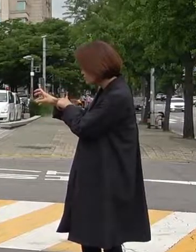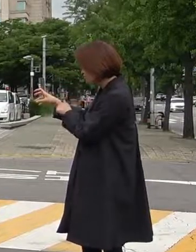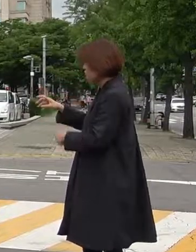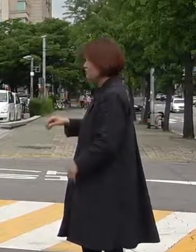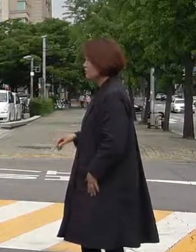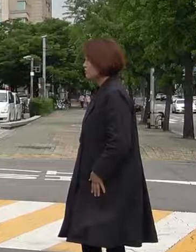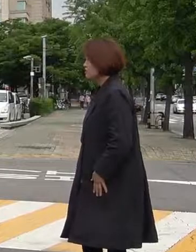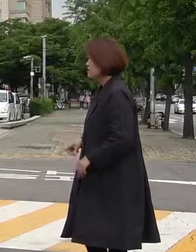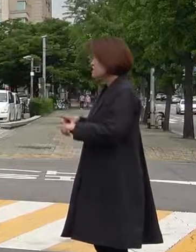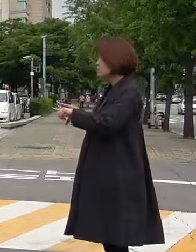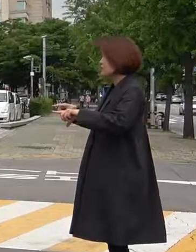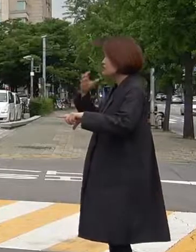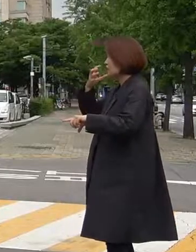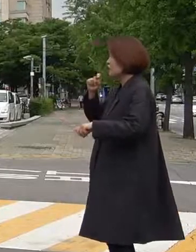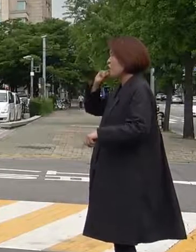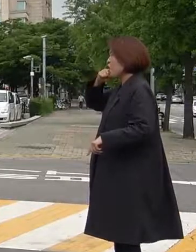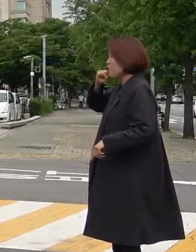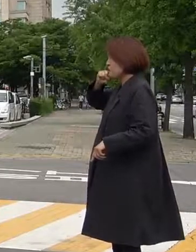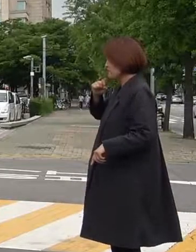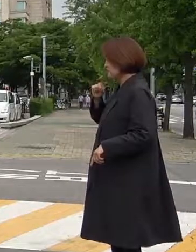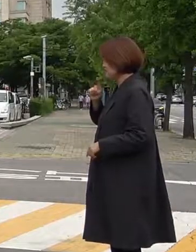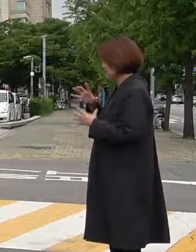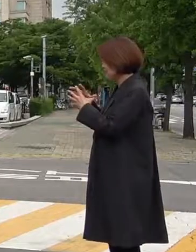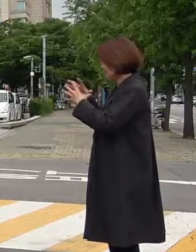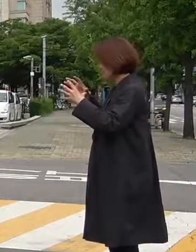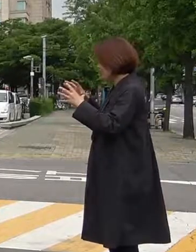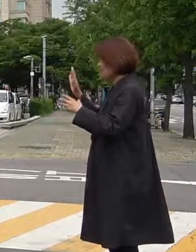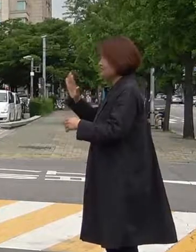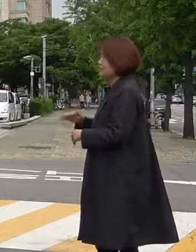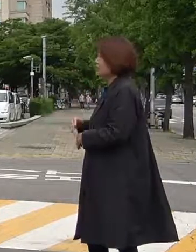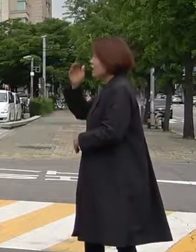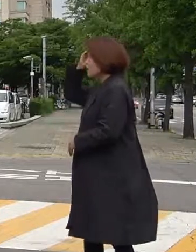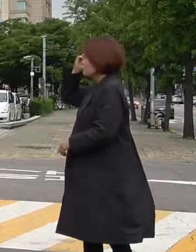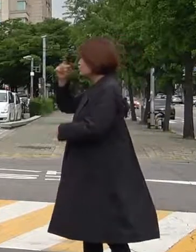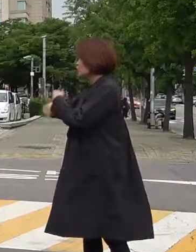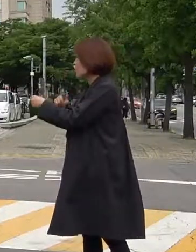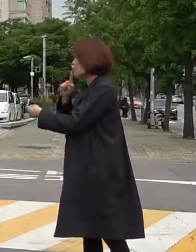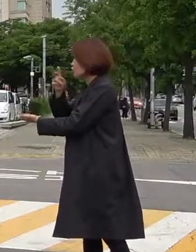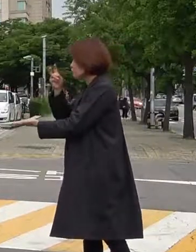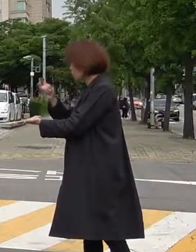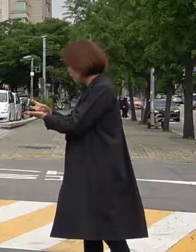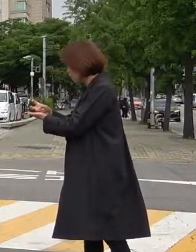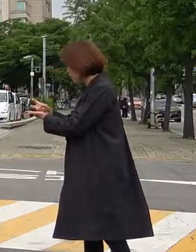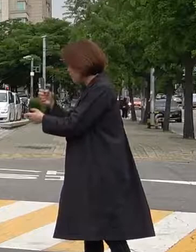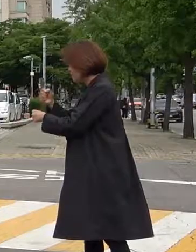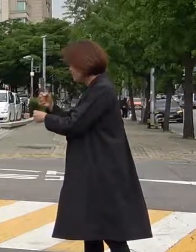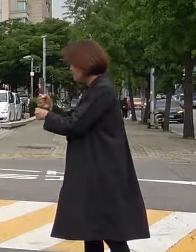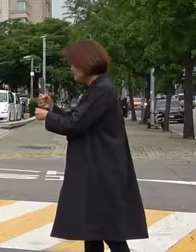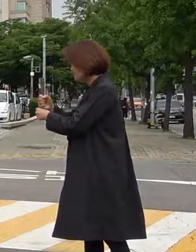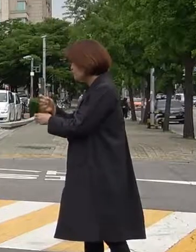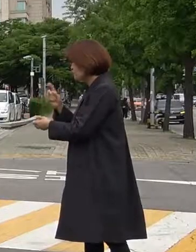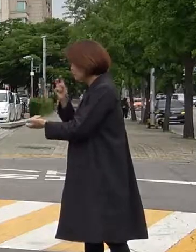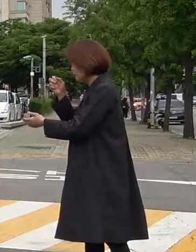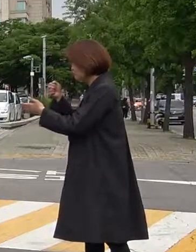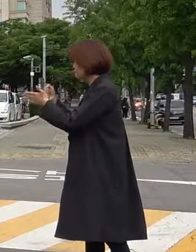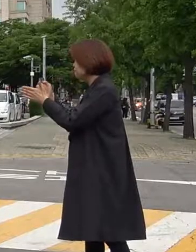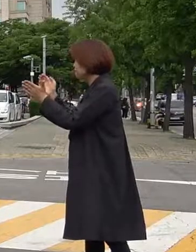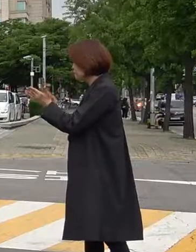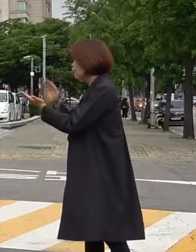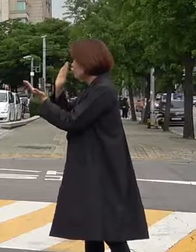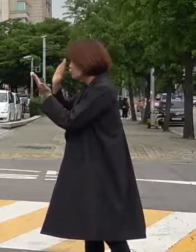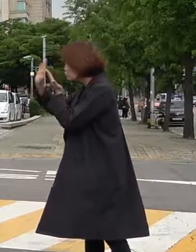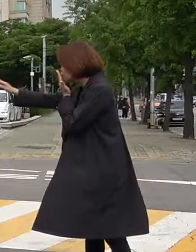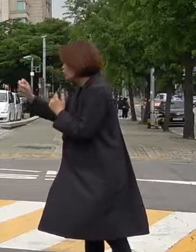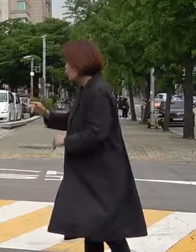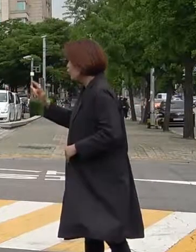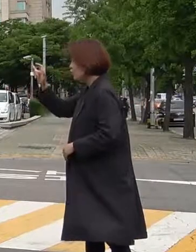시청자들이 어려움을 겪는다 이 얘기를 하지만 사실 한국수화법이 만들어지고 이번 코로나19를 거치면서 수어 통역에